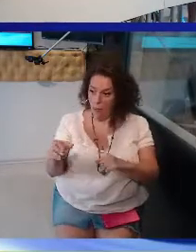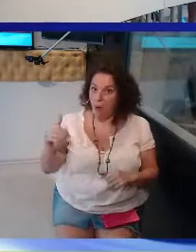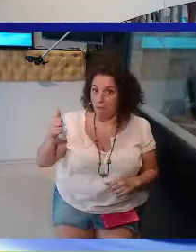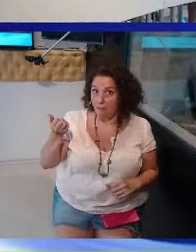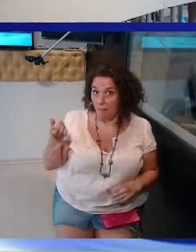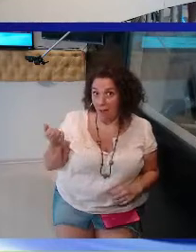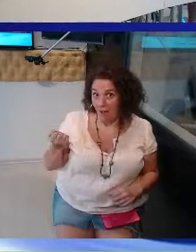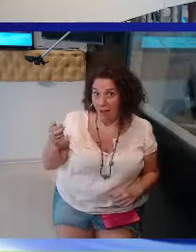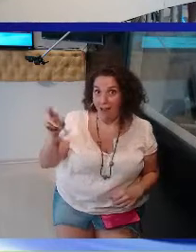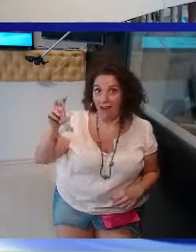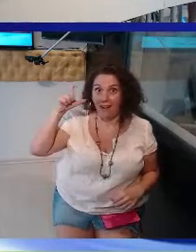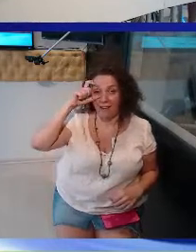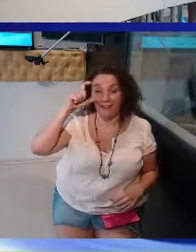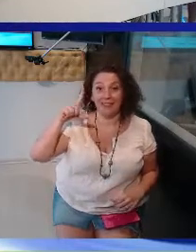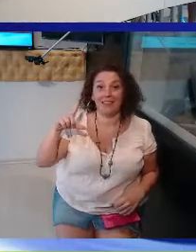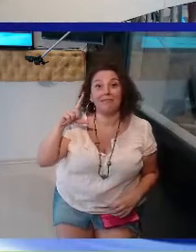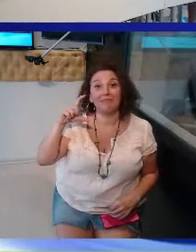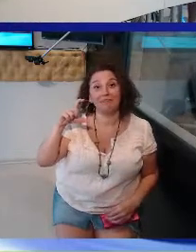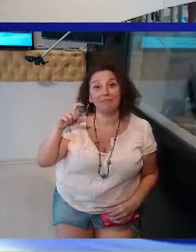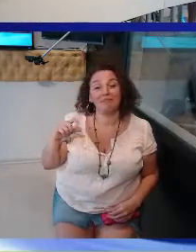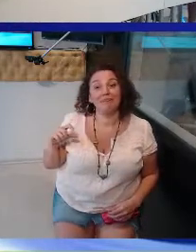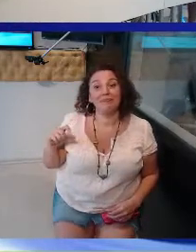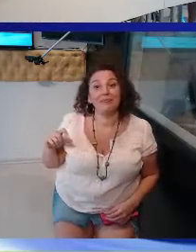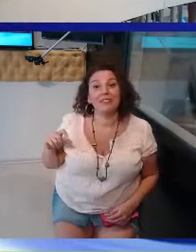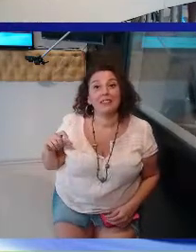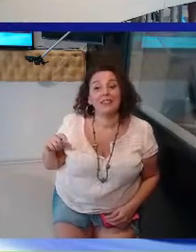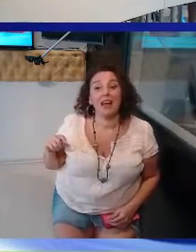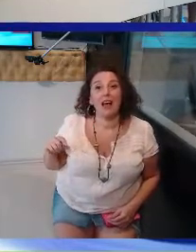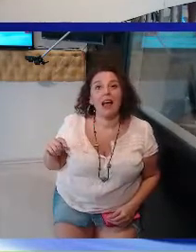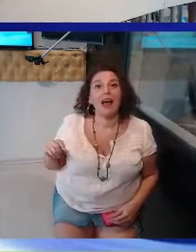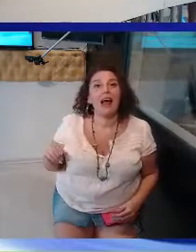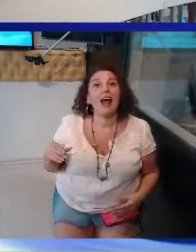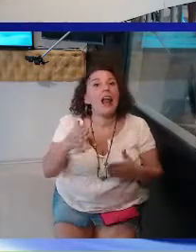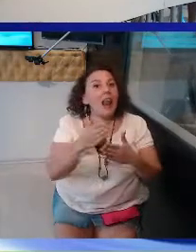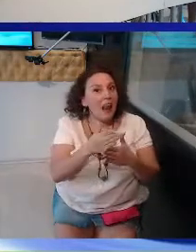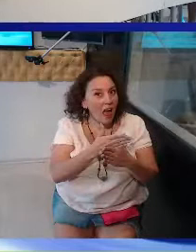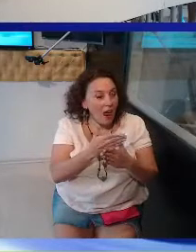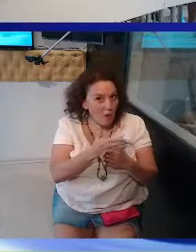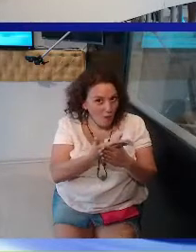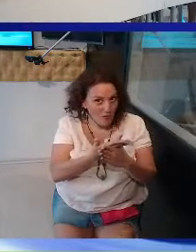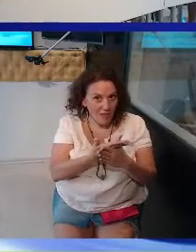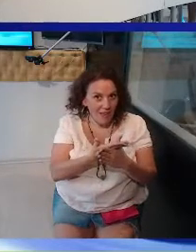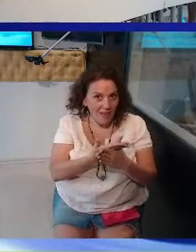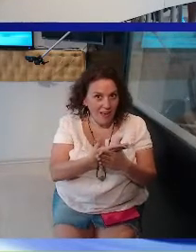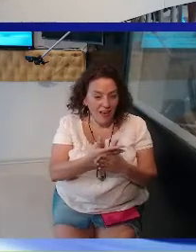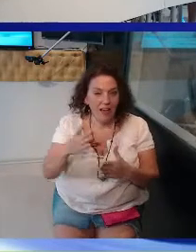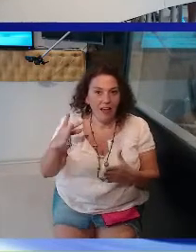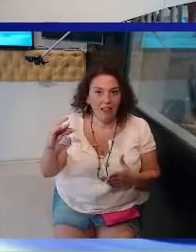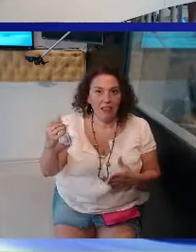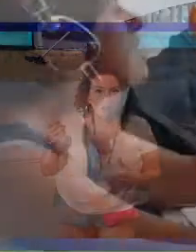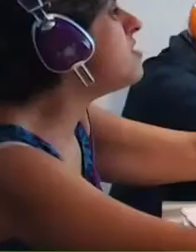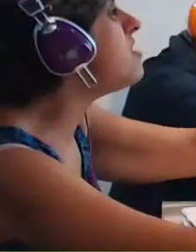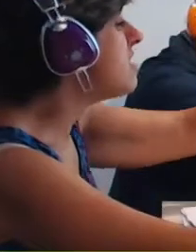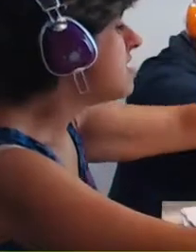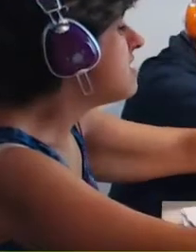Hace de la novia del personaje de Juan D'Artés. Ah, de D'Artés, o sea, es la novia del tío de Simona. Sí. Sí. No,